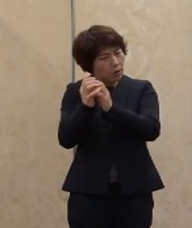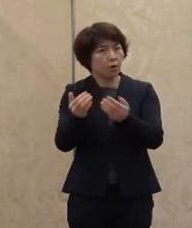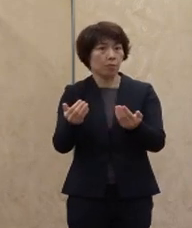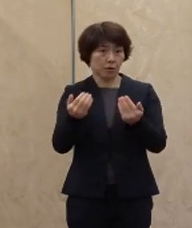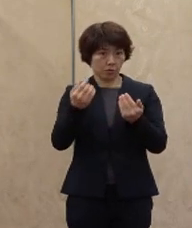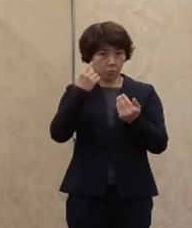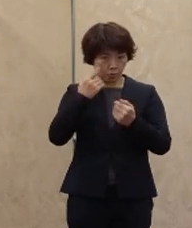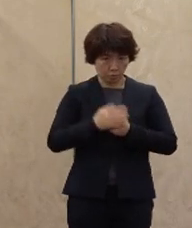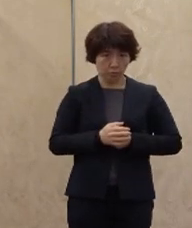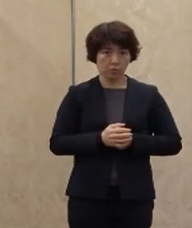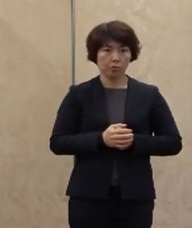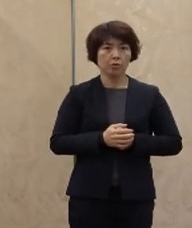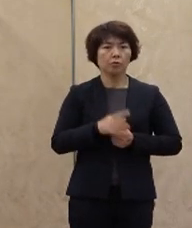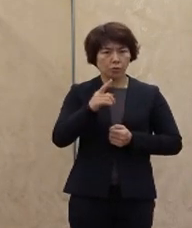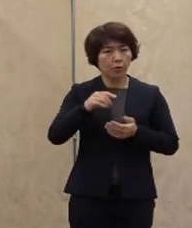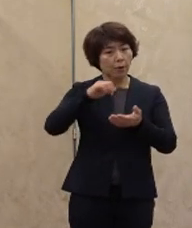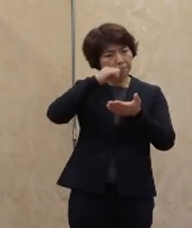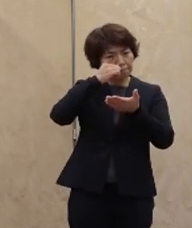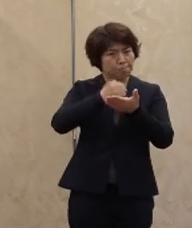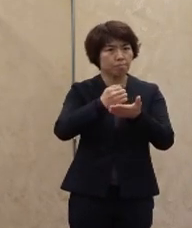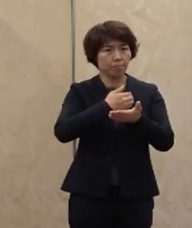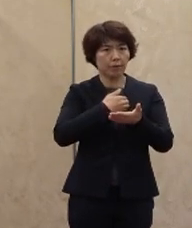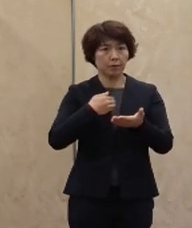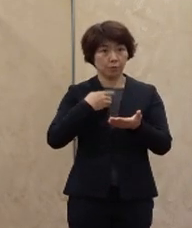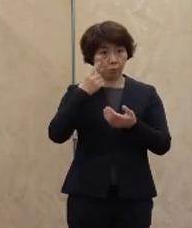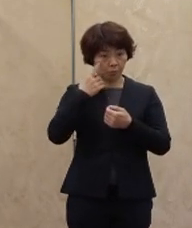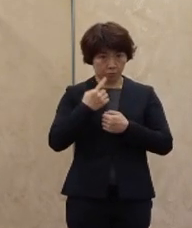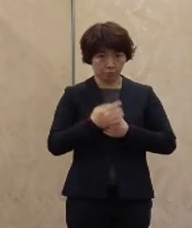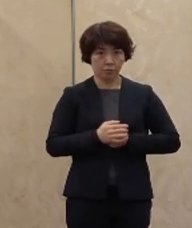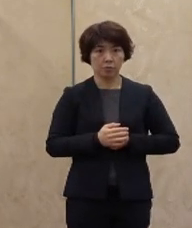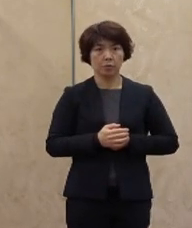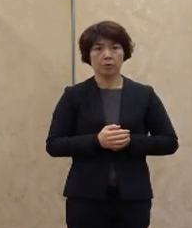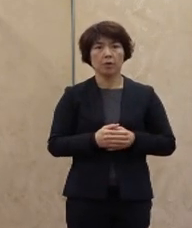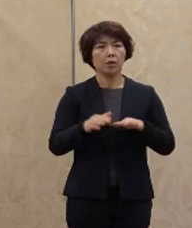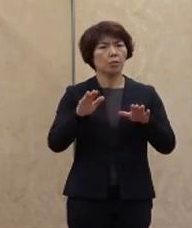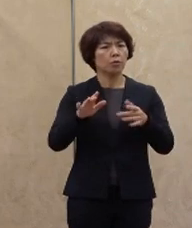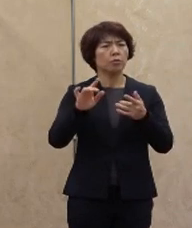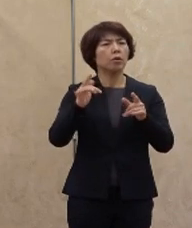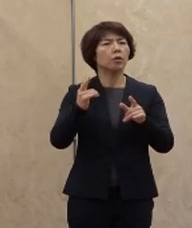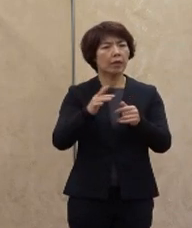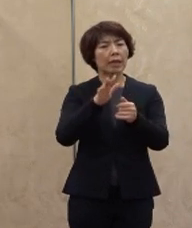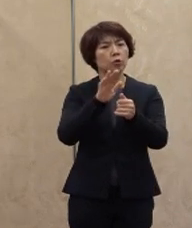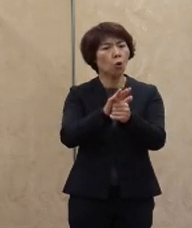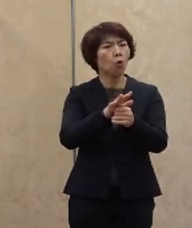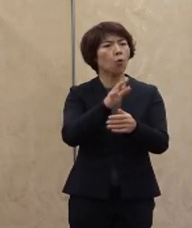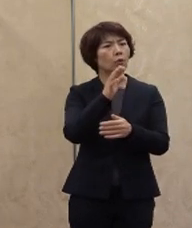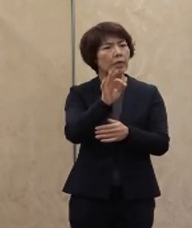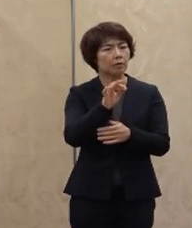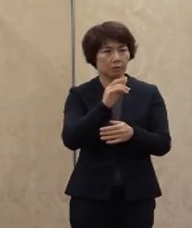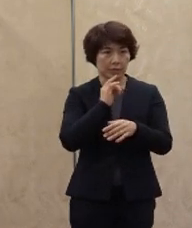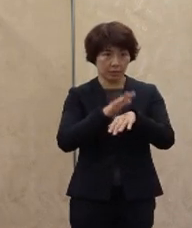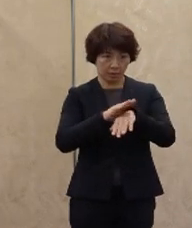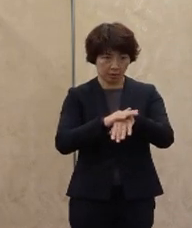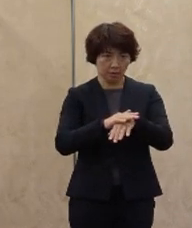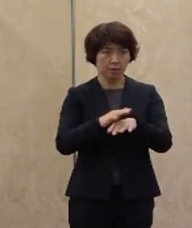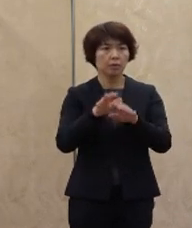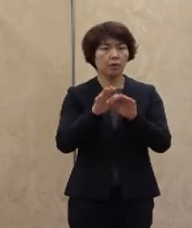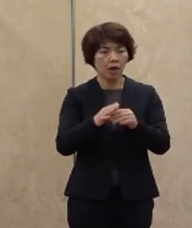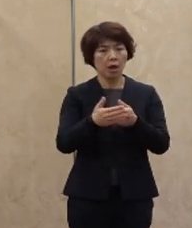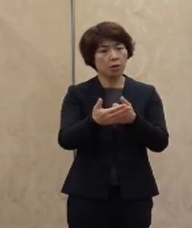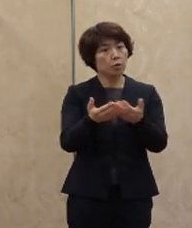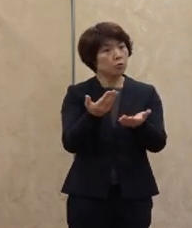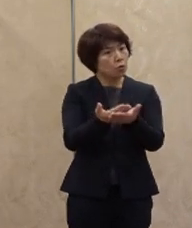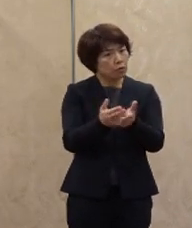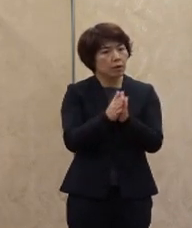思いますね。でそれは実現できると思います、うん、で今はそうじゃなくて協力金だからあくまでも要請に応じた協力金ということ